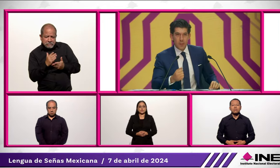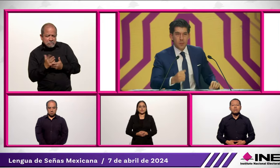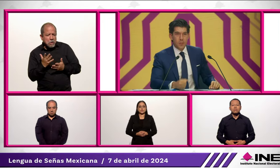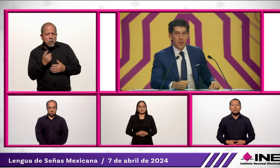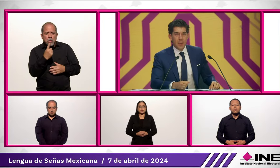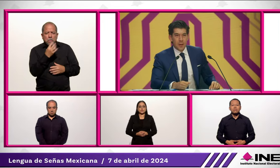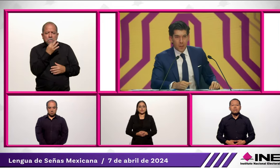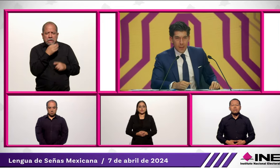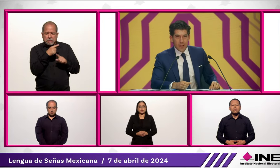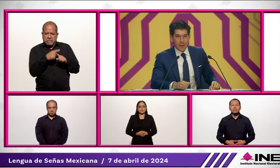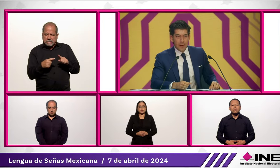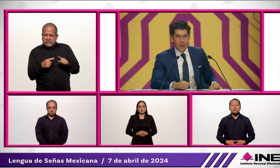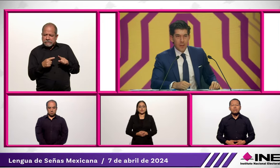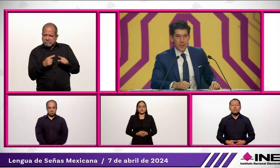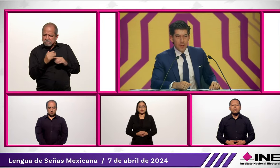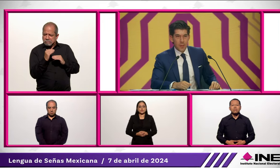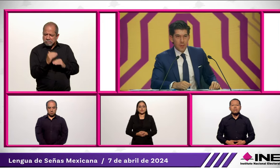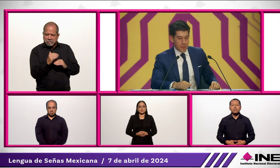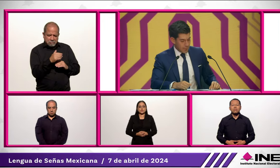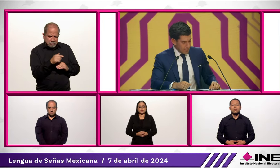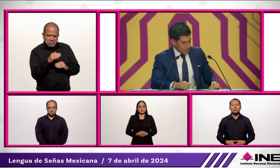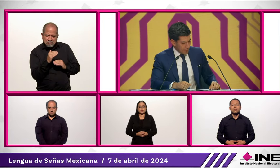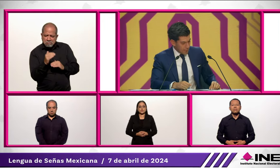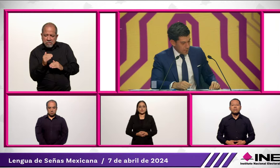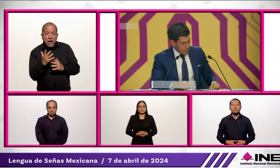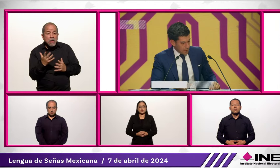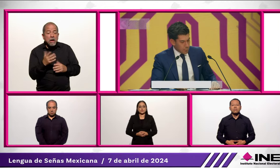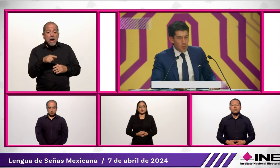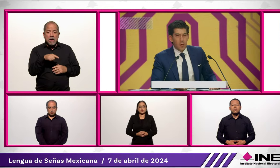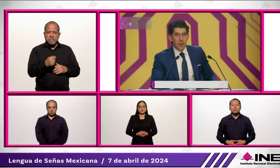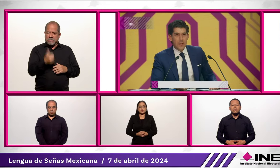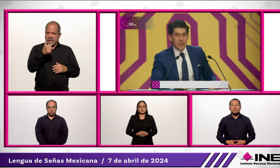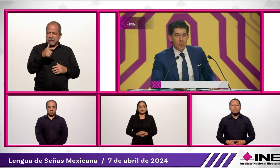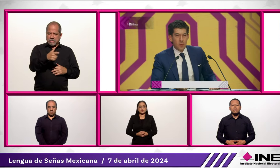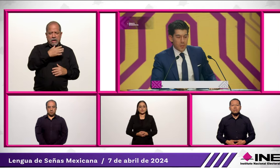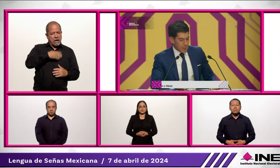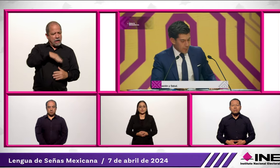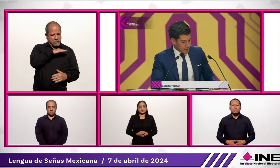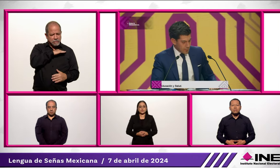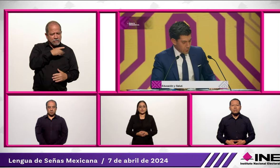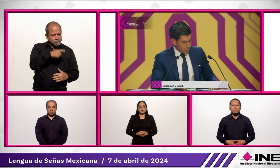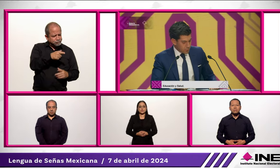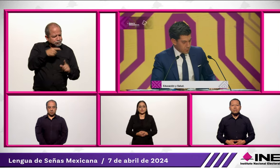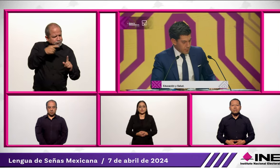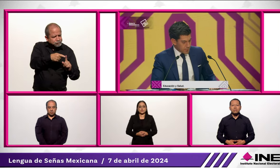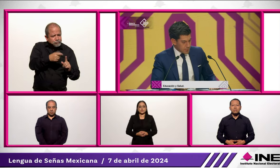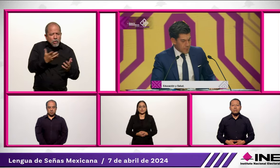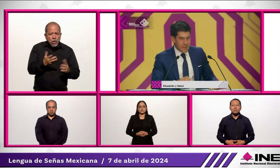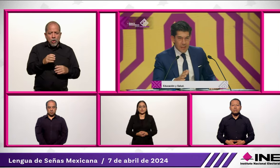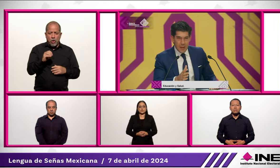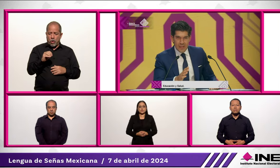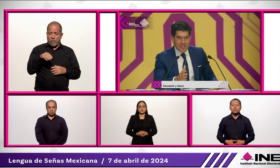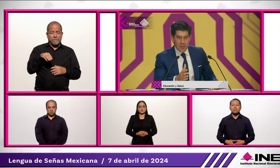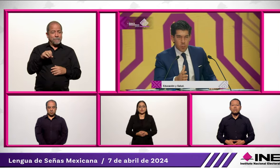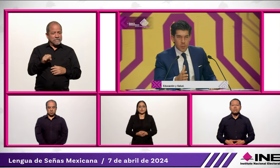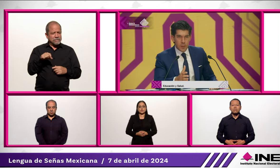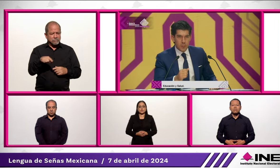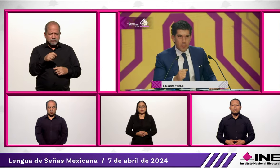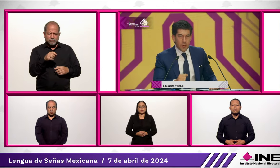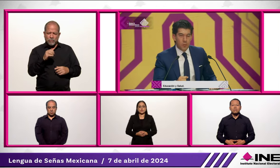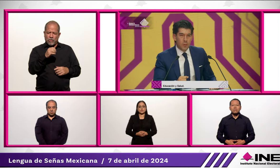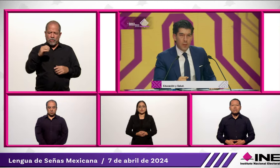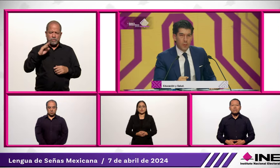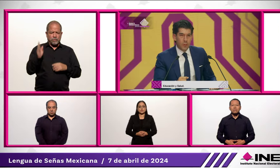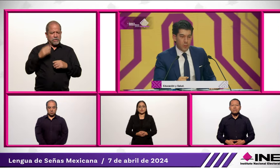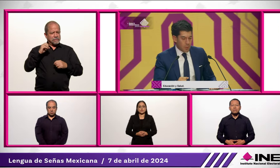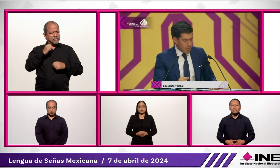medio. Comenzamos, candidata Claudia Sheinbaum, candidata. De acuerdo con la Organización Mundial de la Salud, un país debe destinar el